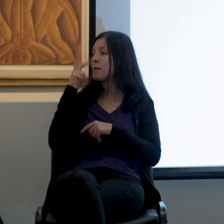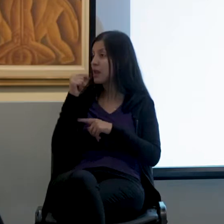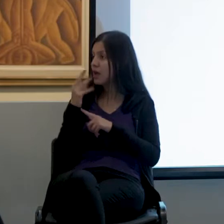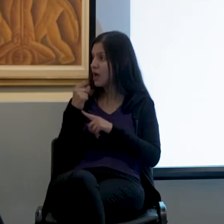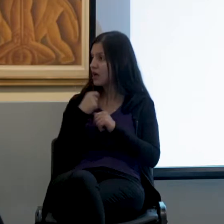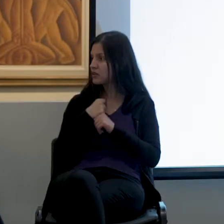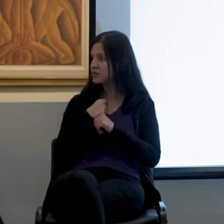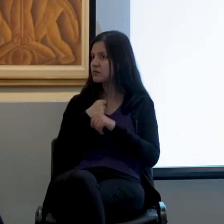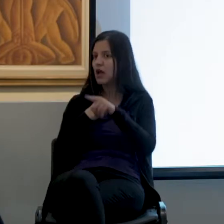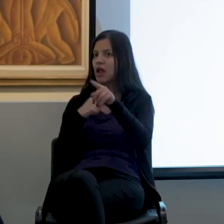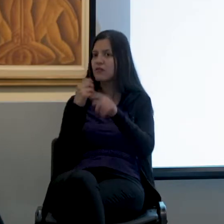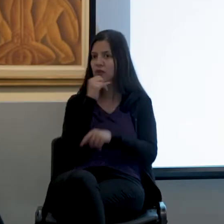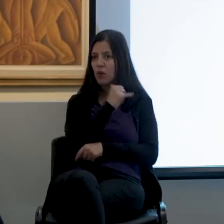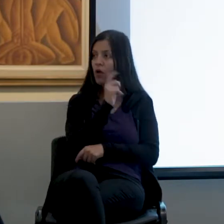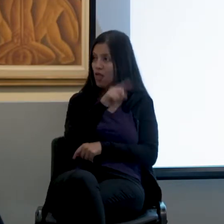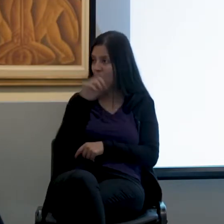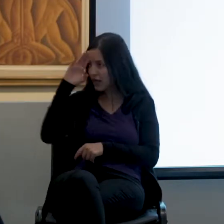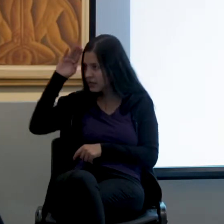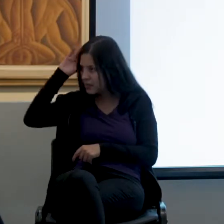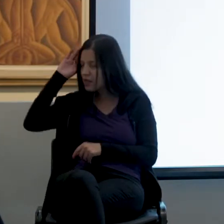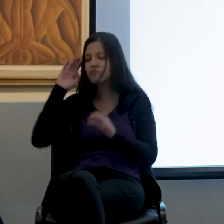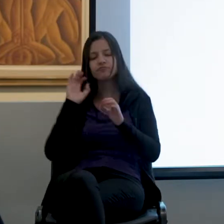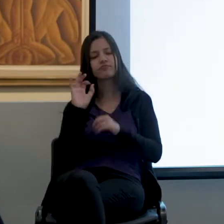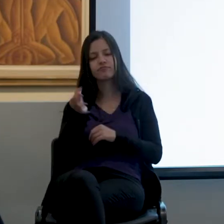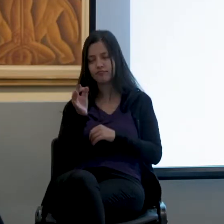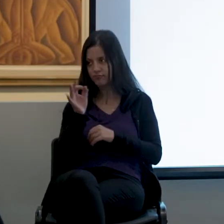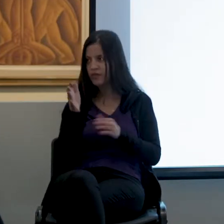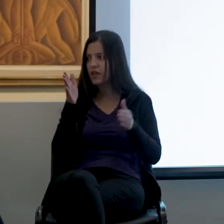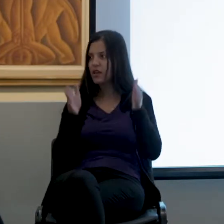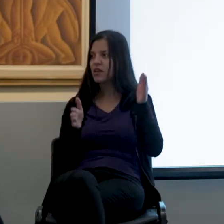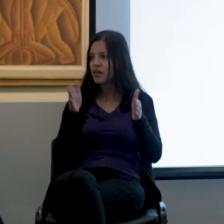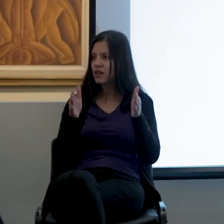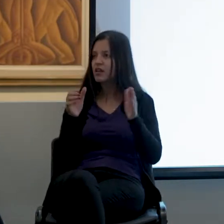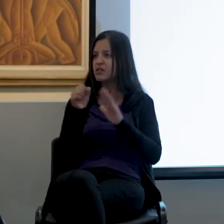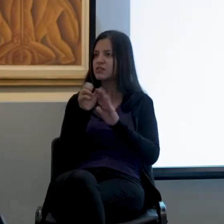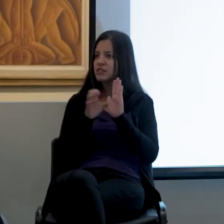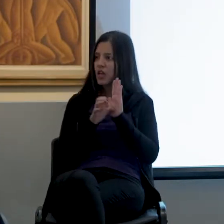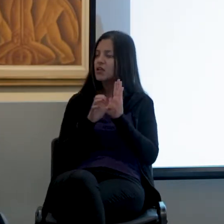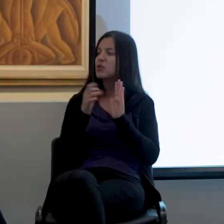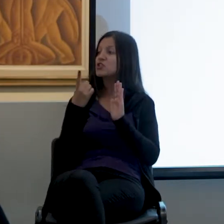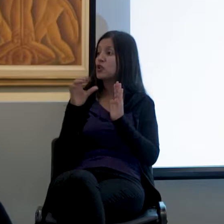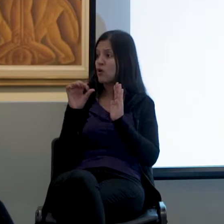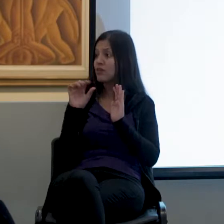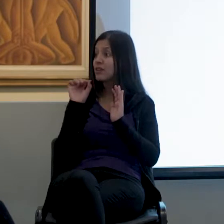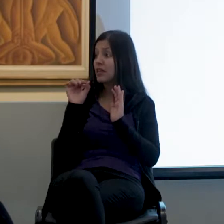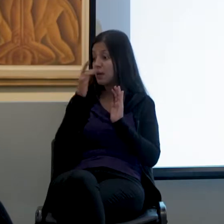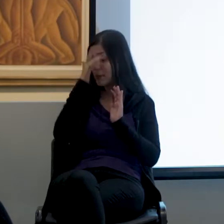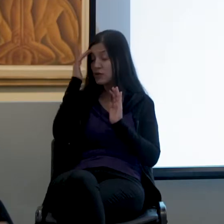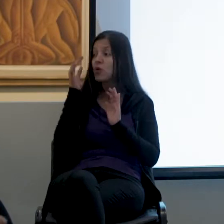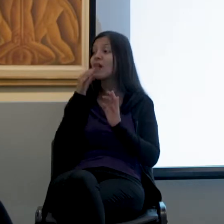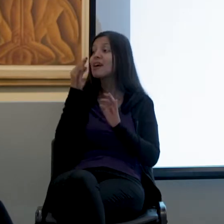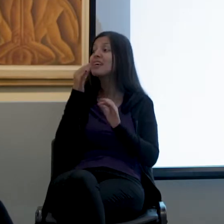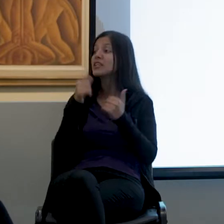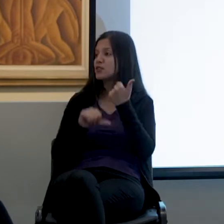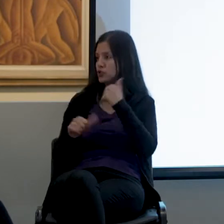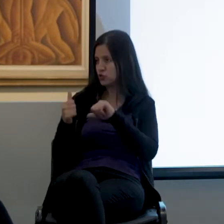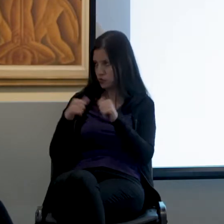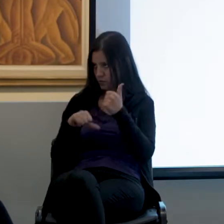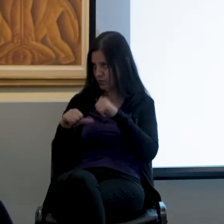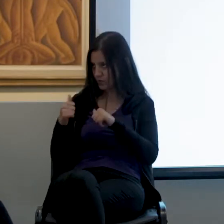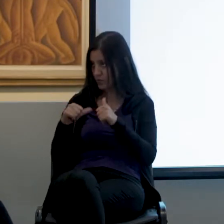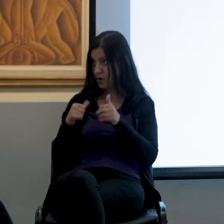XIX. Não nasceu no século XIX, mas ele, de fato, se torna uma figura importante no século XIX. O crítico de arte. Até então não existia crítico de arte,